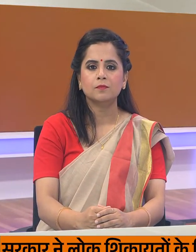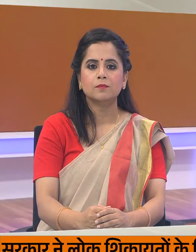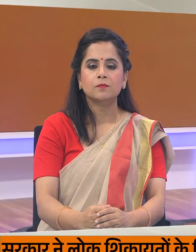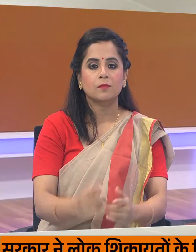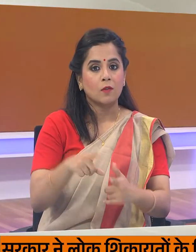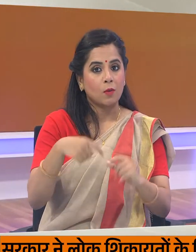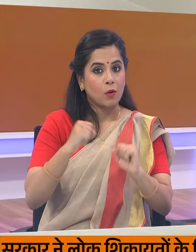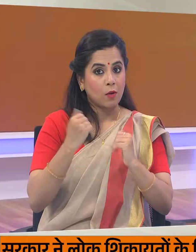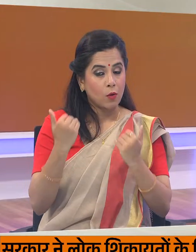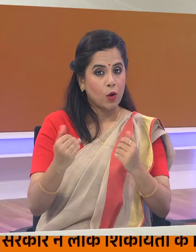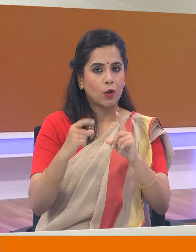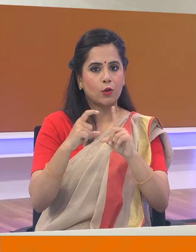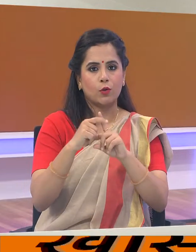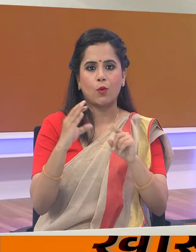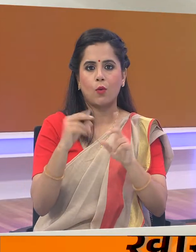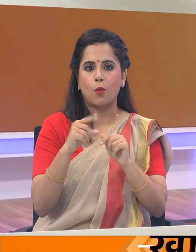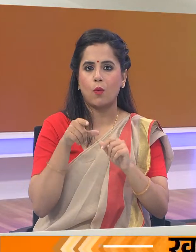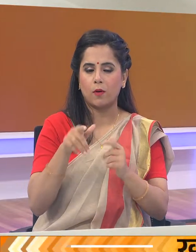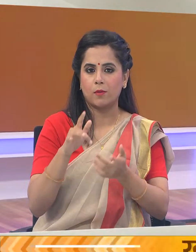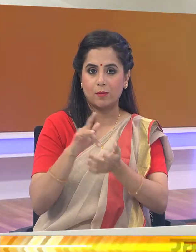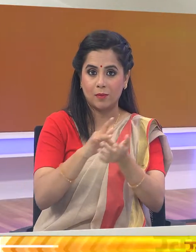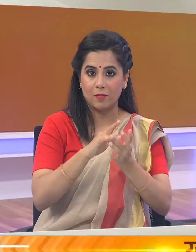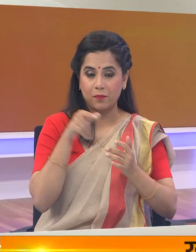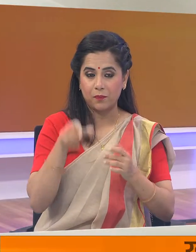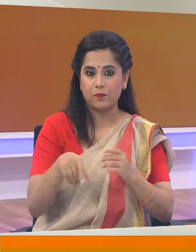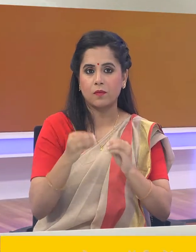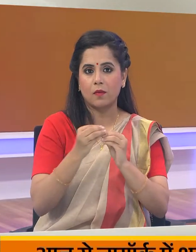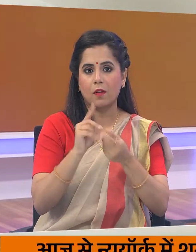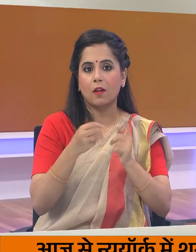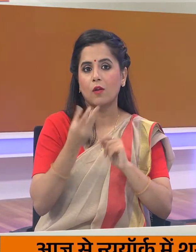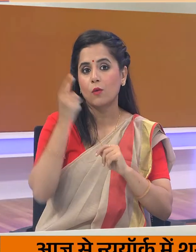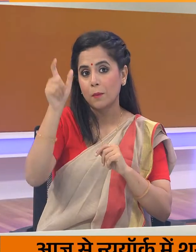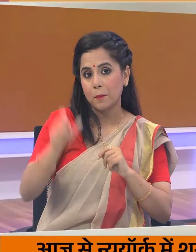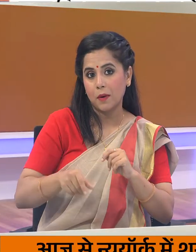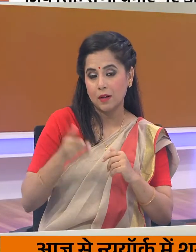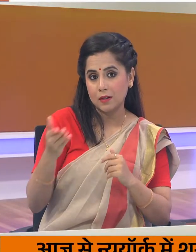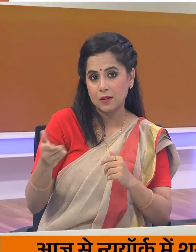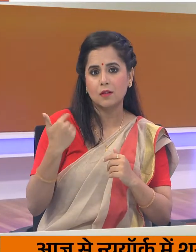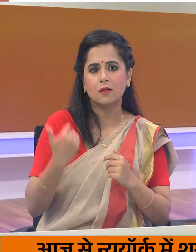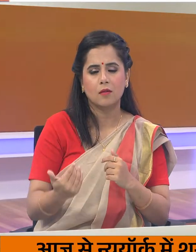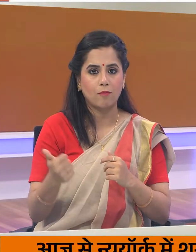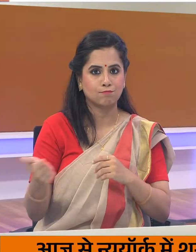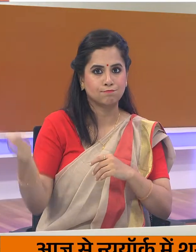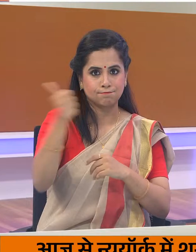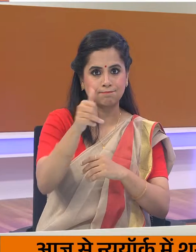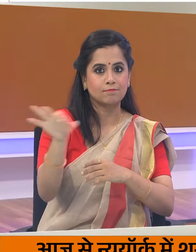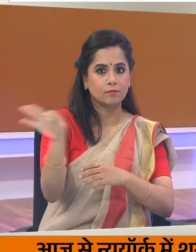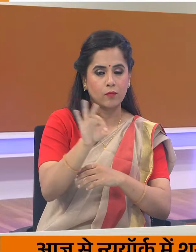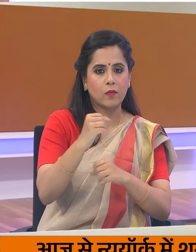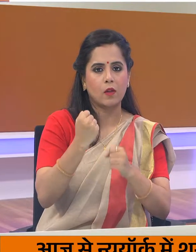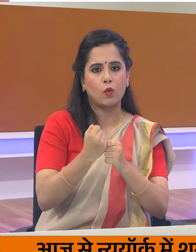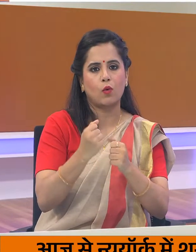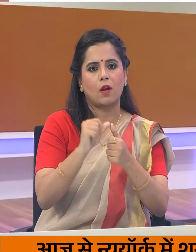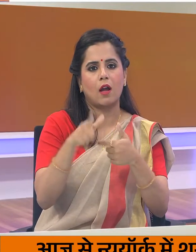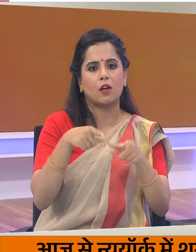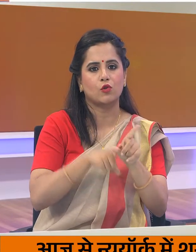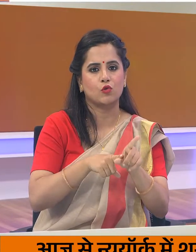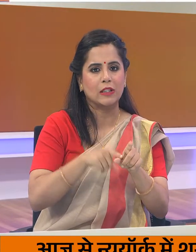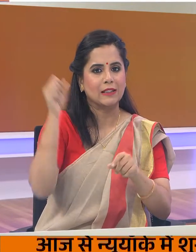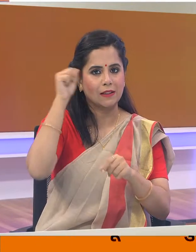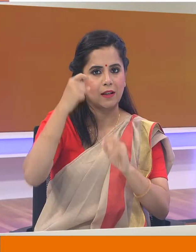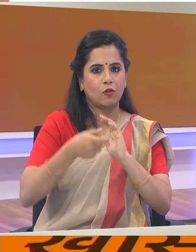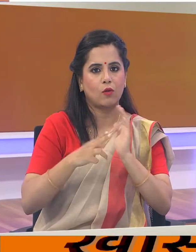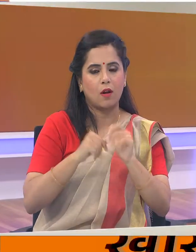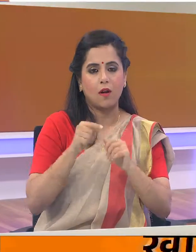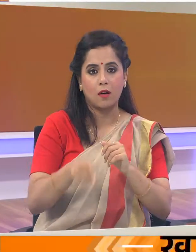और जम्मू कश्मीर के डोडा विधानसभा सीट से भाजपा के उम्मीदवार बनाए जाने पर गजय सिंह राणा ने पार्टी